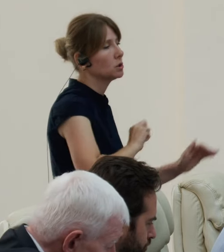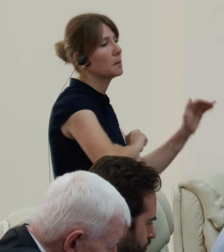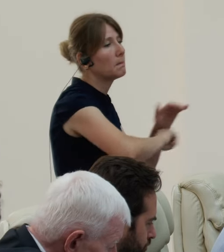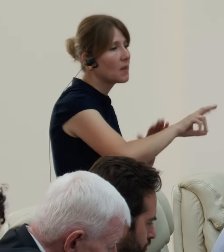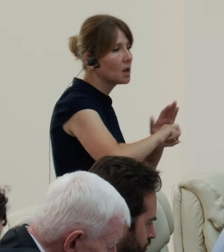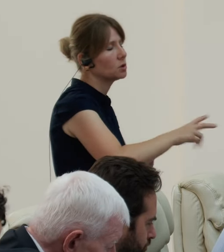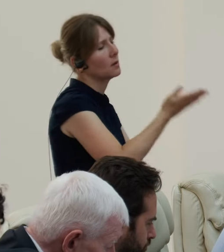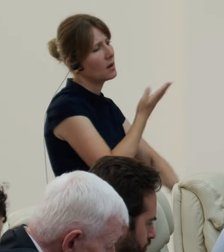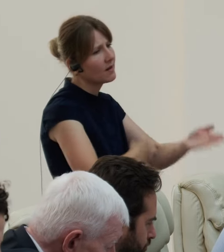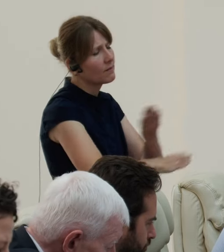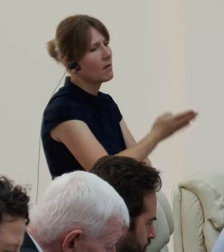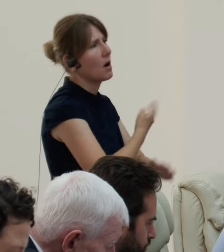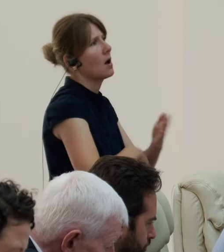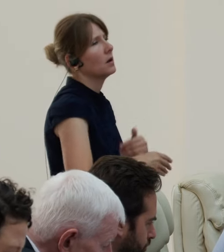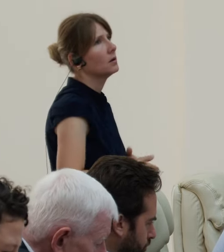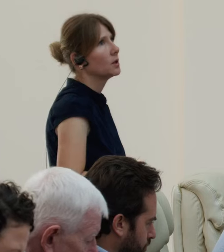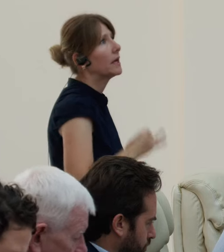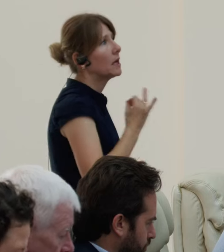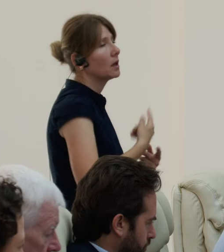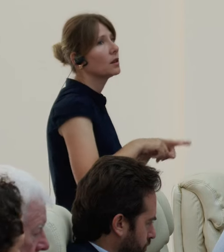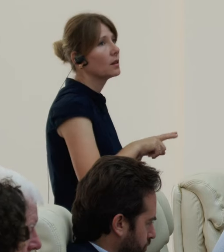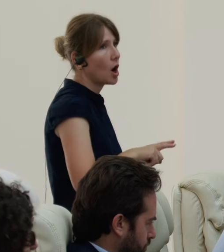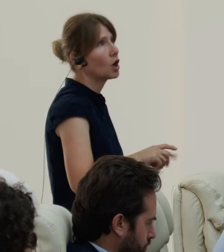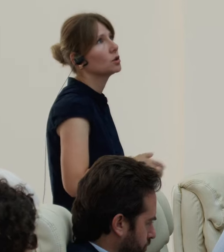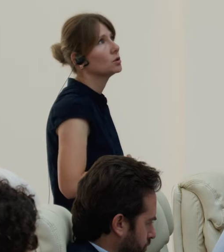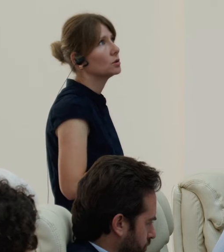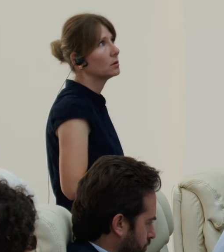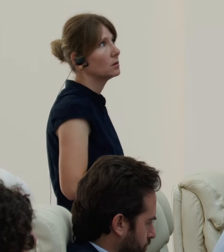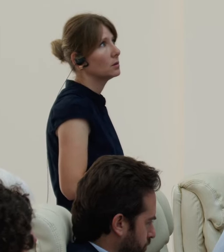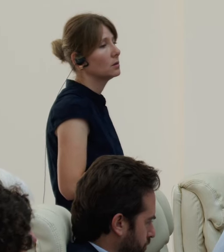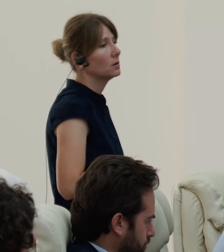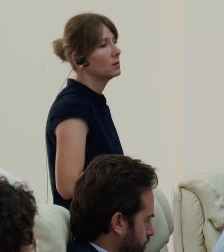cu dizabilități și pentru cei care sunt lăsați în urmă.